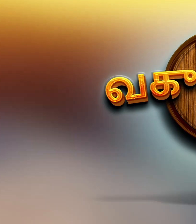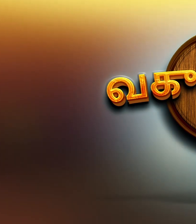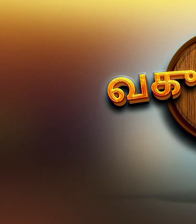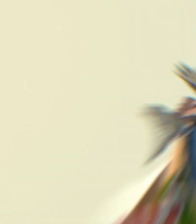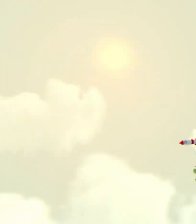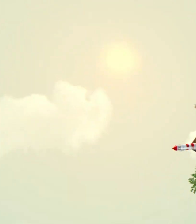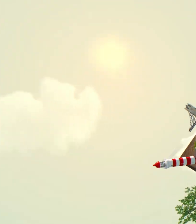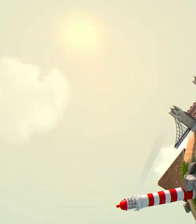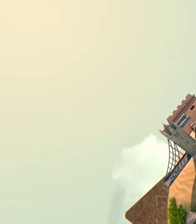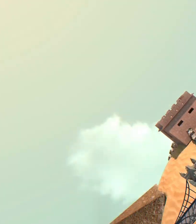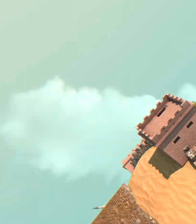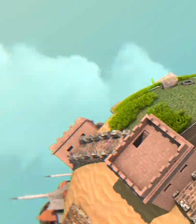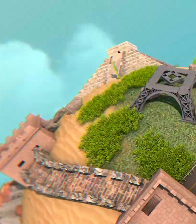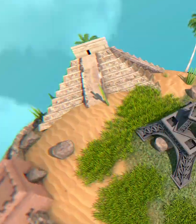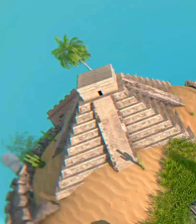5.